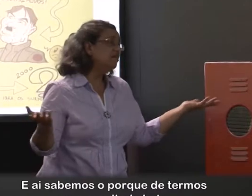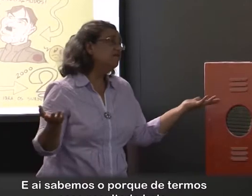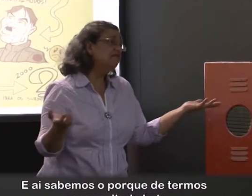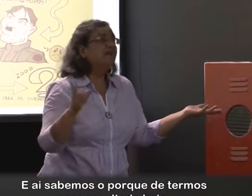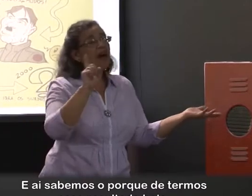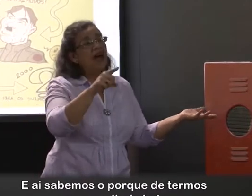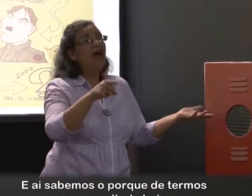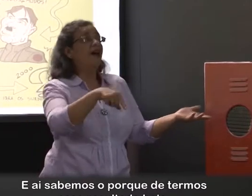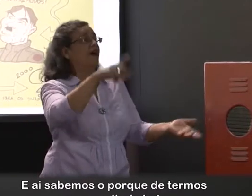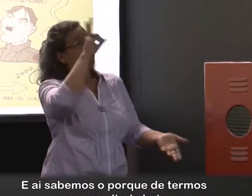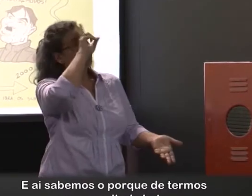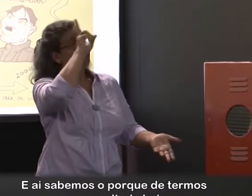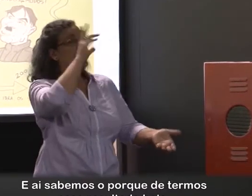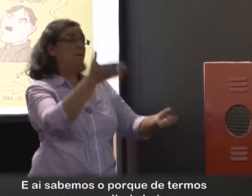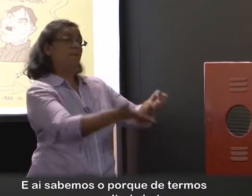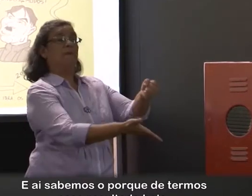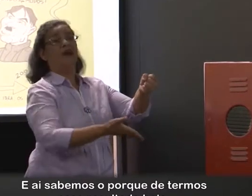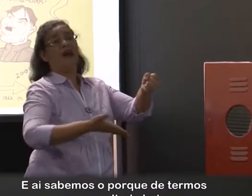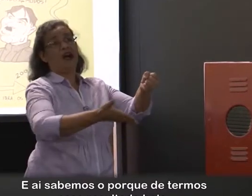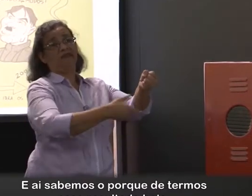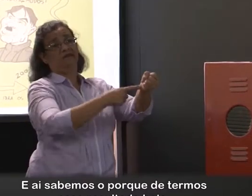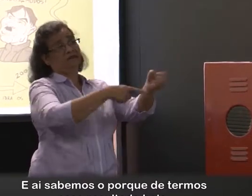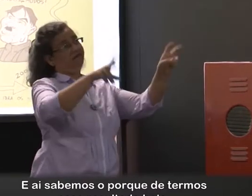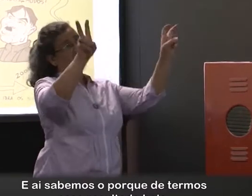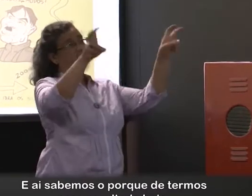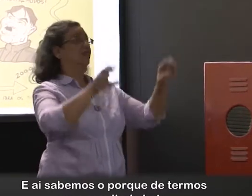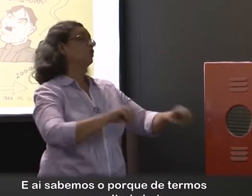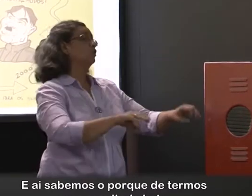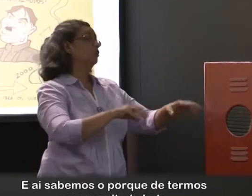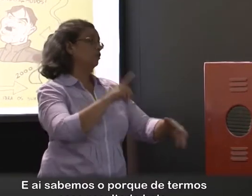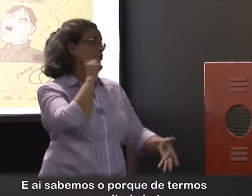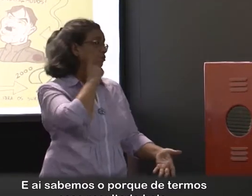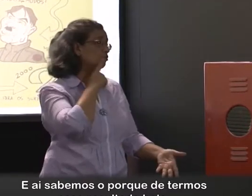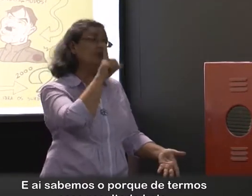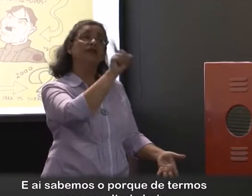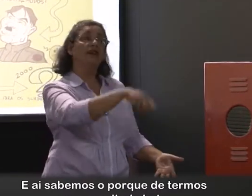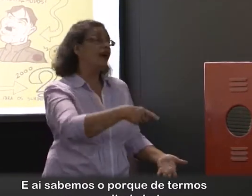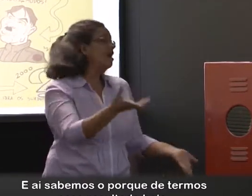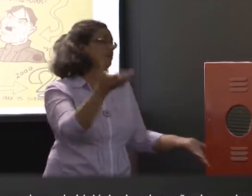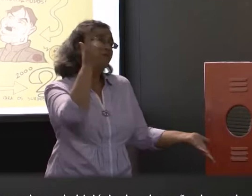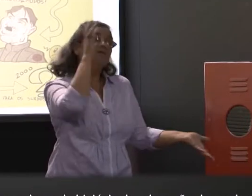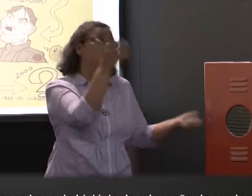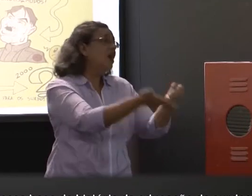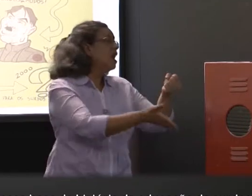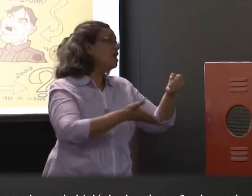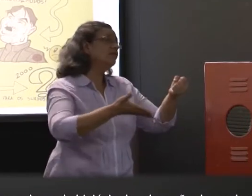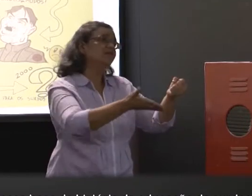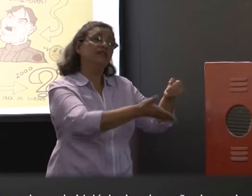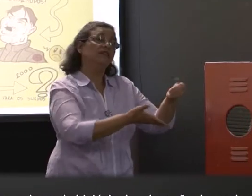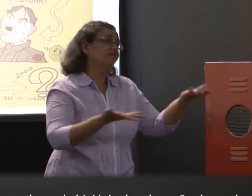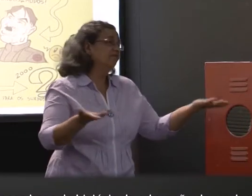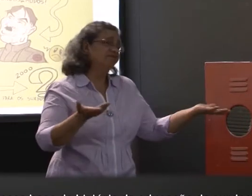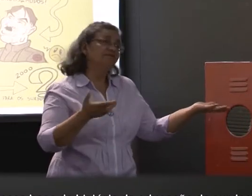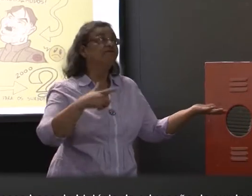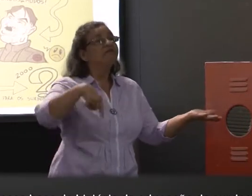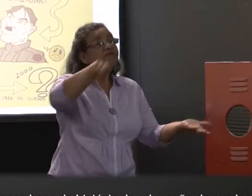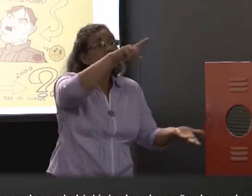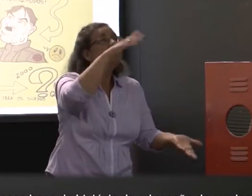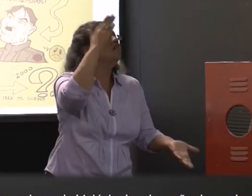sabe o que aconteceu, o porquê que a gente tem esse resultado hoje. É a base, a nossa base da